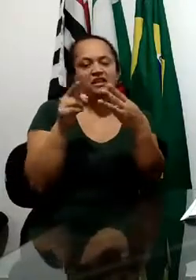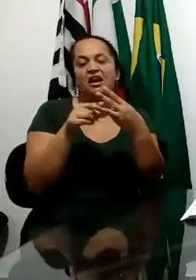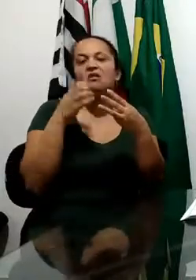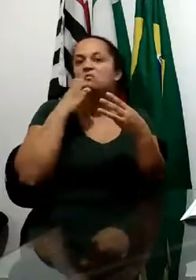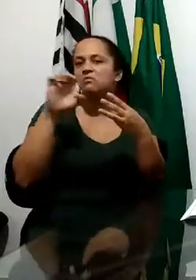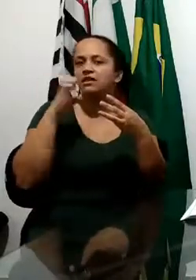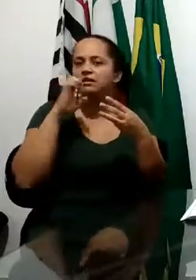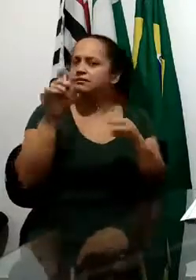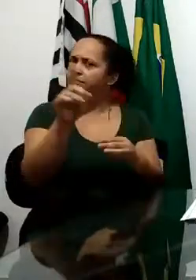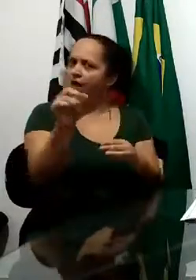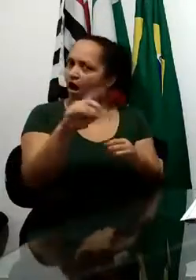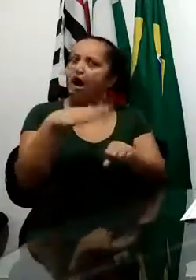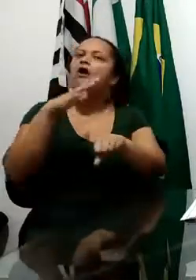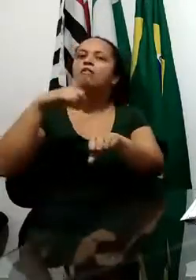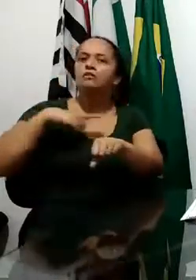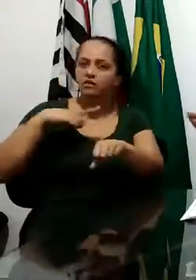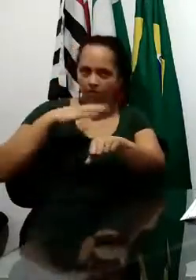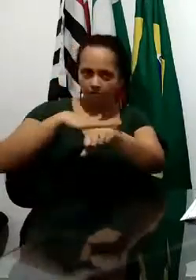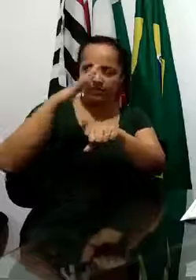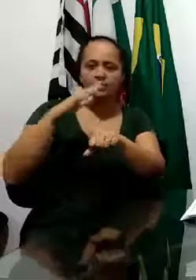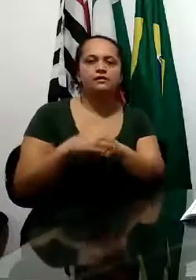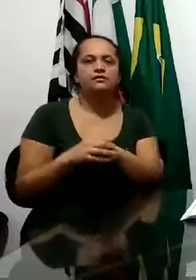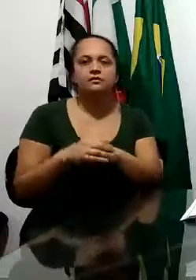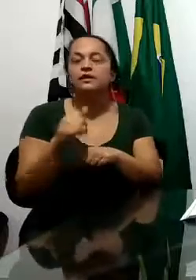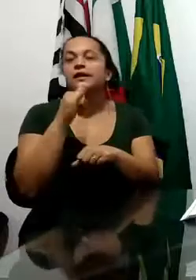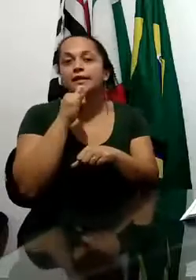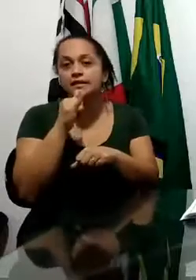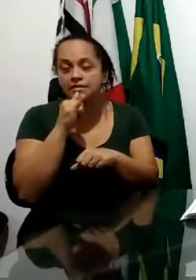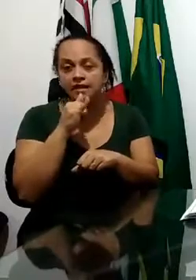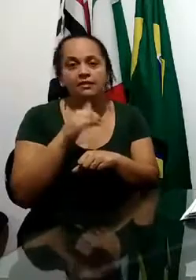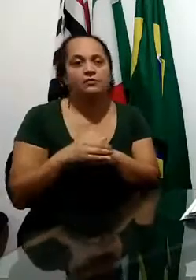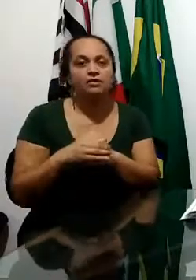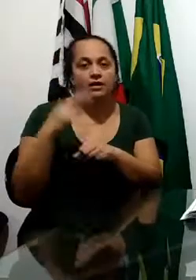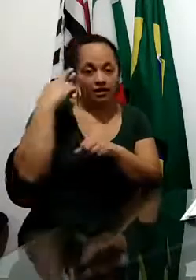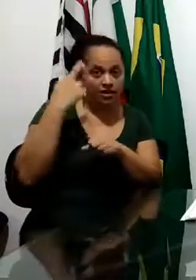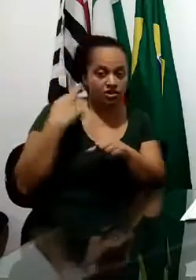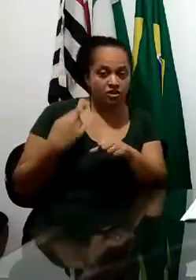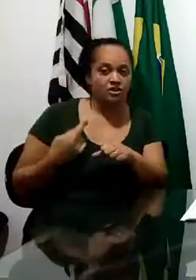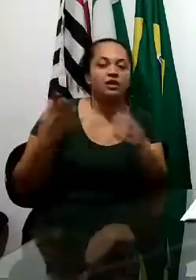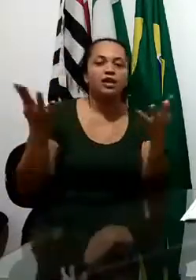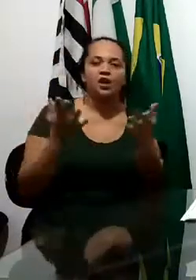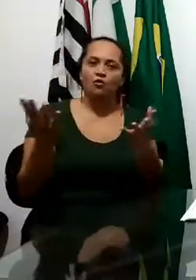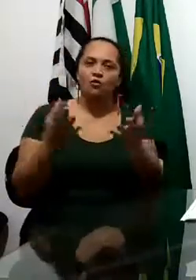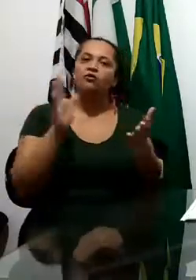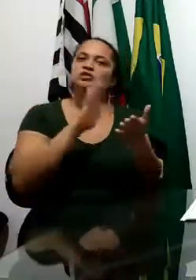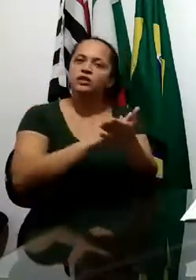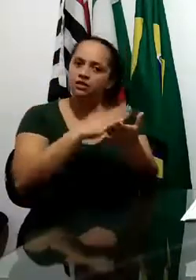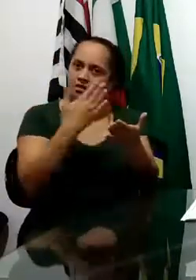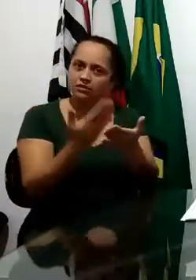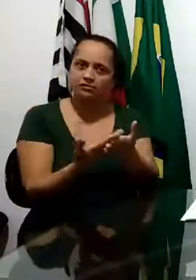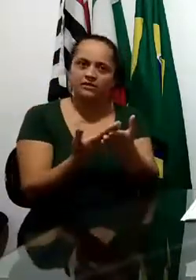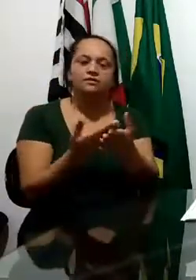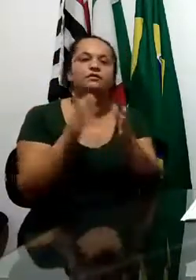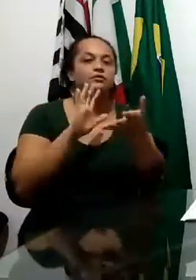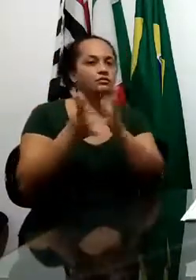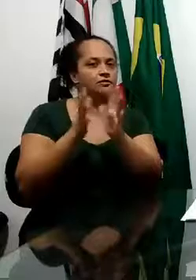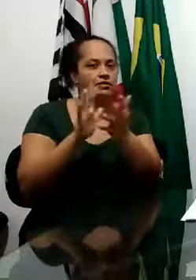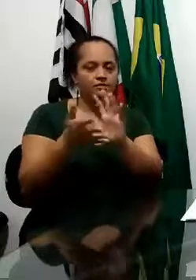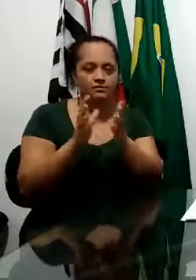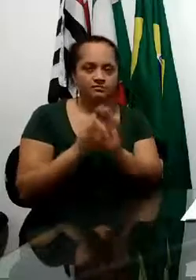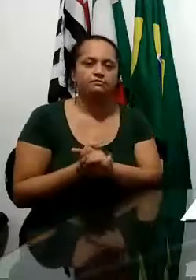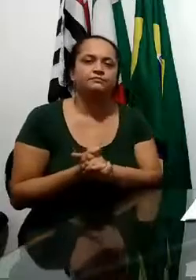reino de Deus, né? Por exemplo, como a irmã Regiane, que está servindo a Deus com um talento muito importante, a tradução